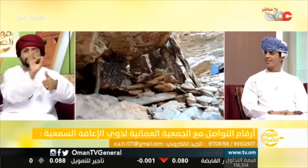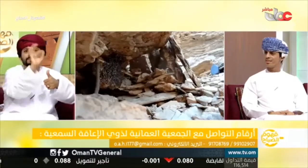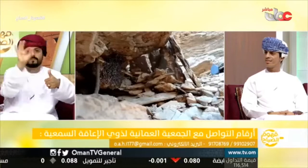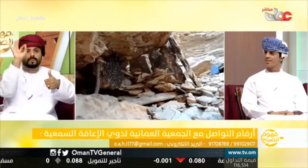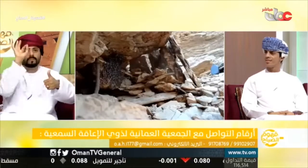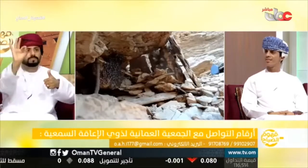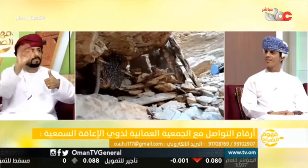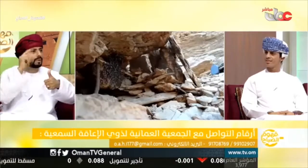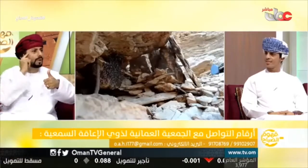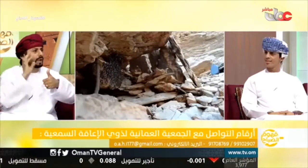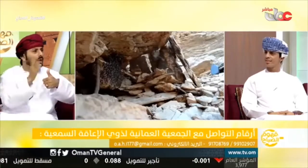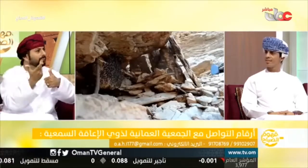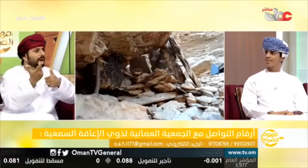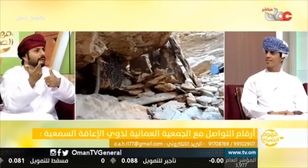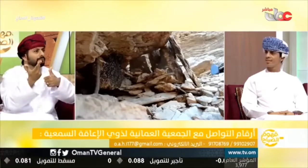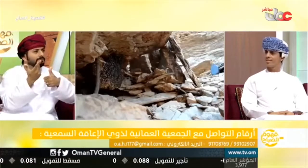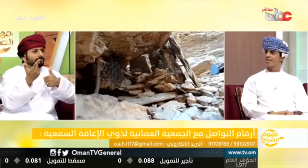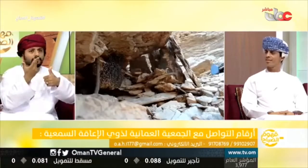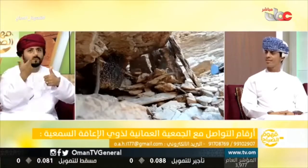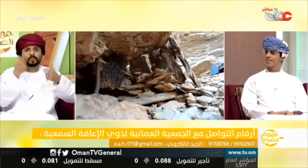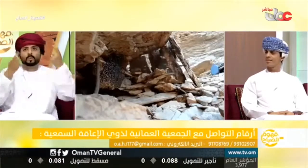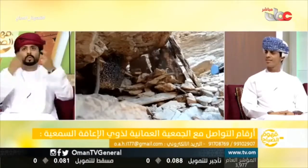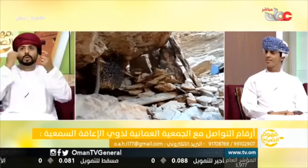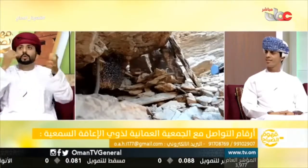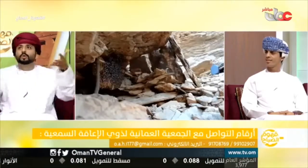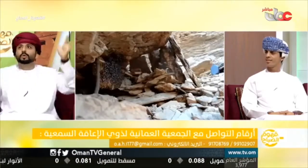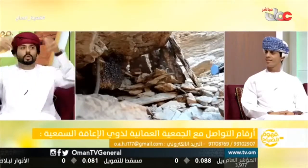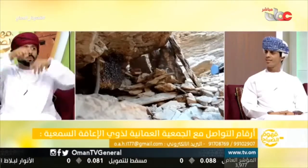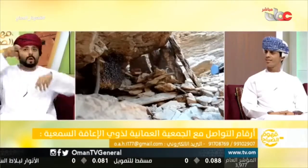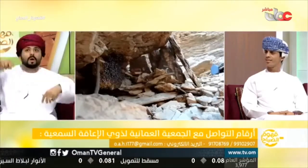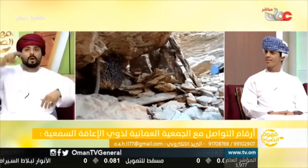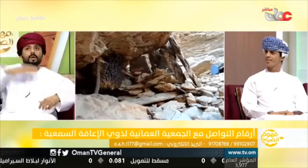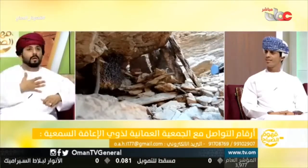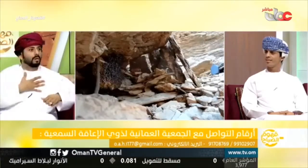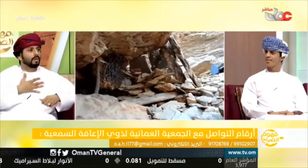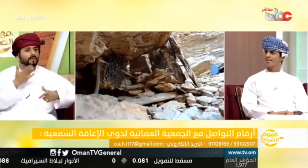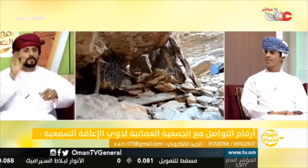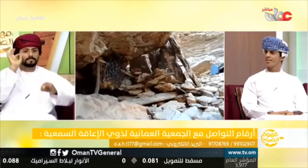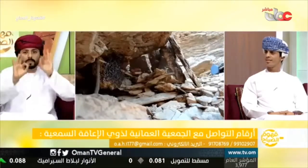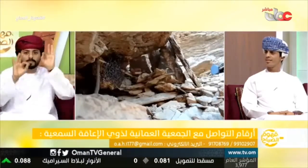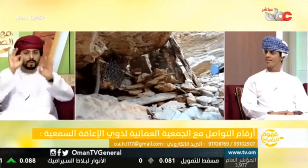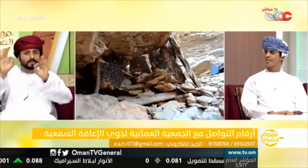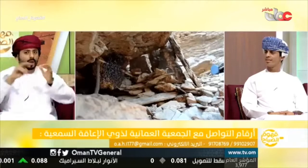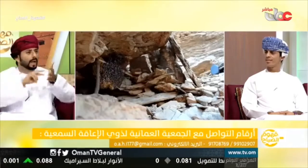بحثك أو طريقة بحثك وصولك إلى مناحل العسل ما بين الجبال في